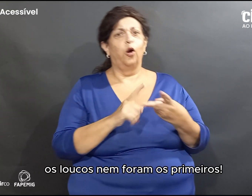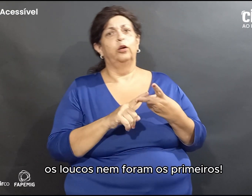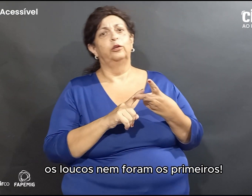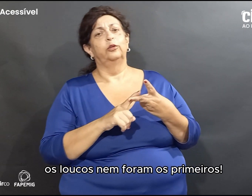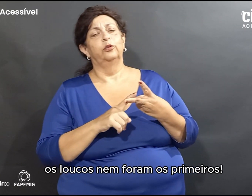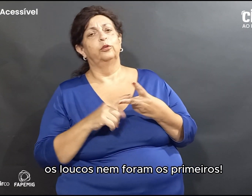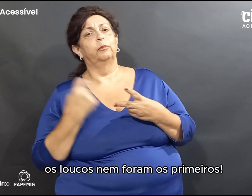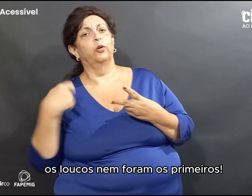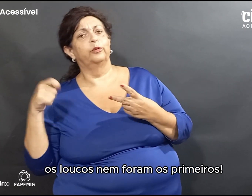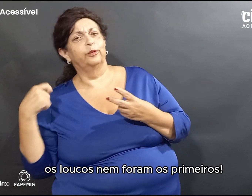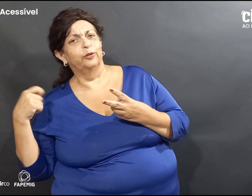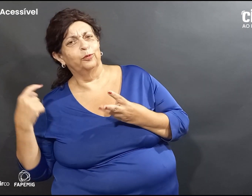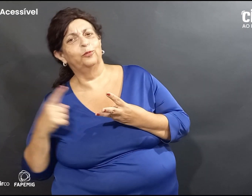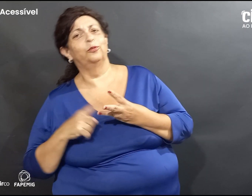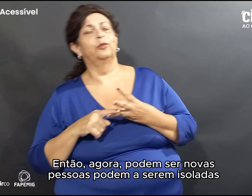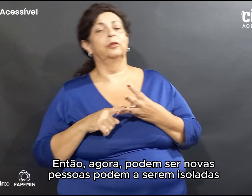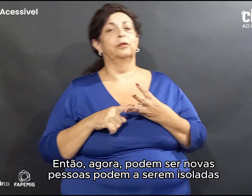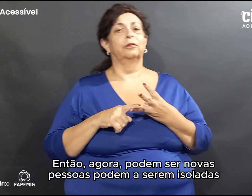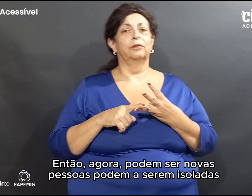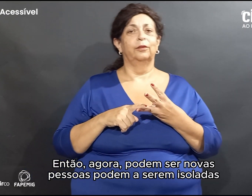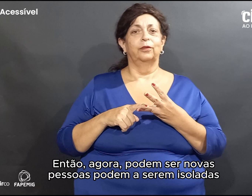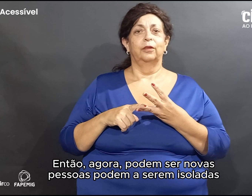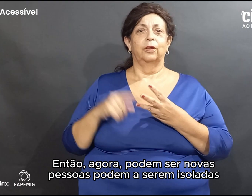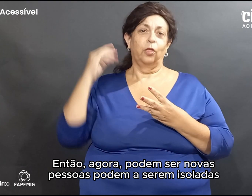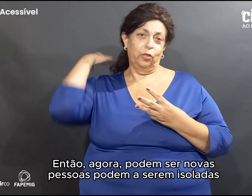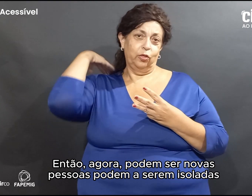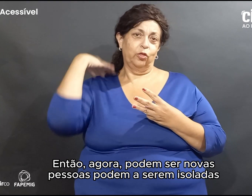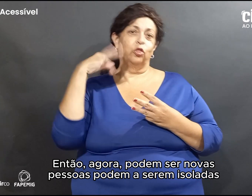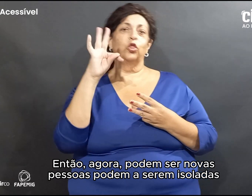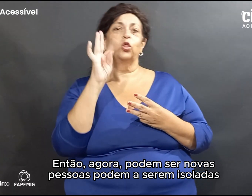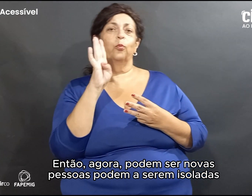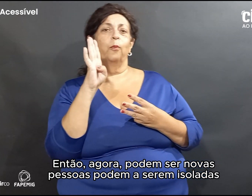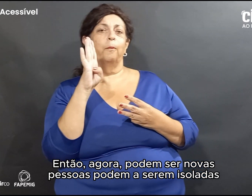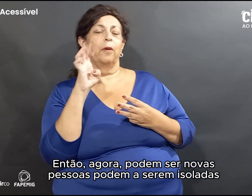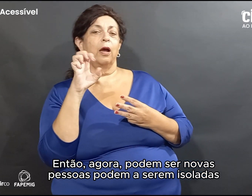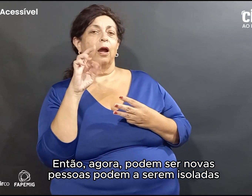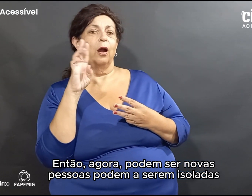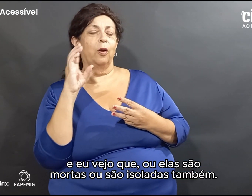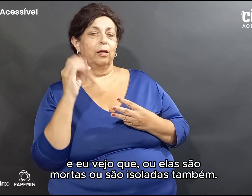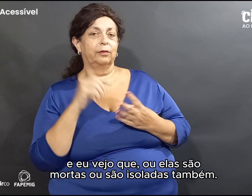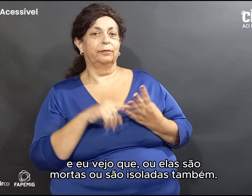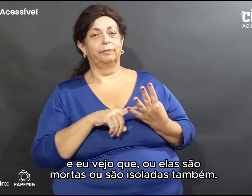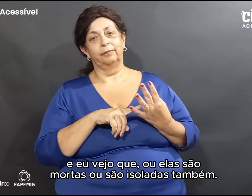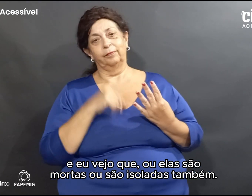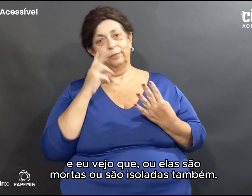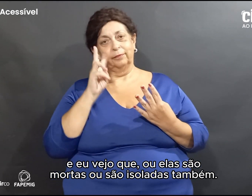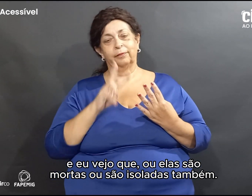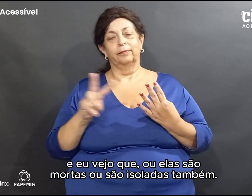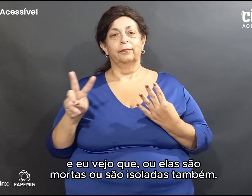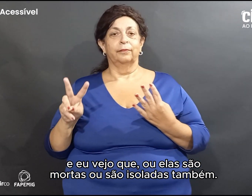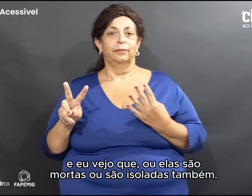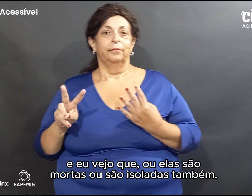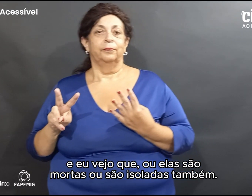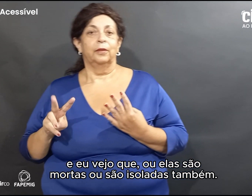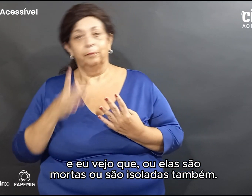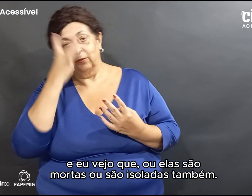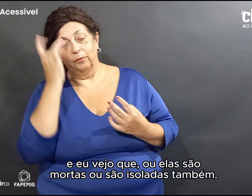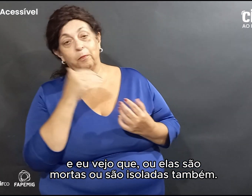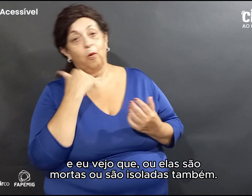loucos nem foram os primeiros. Então, agora podem ser novas pessoas podem ser isoladas, e eu vejo que ou elas são mortas ou são